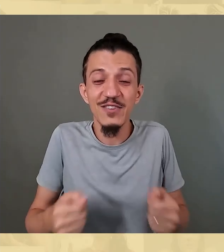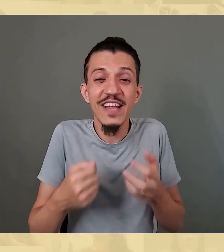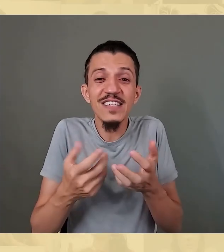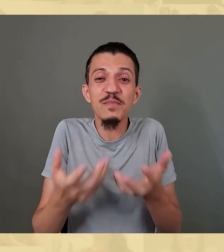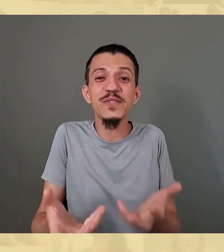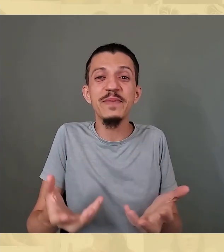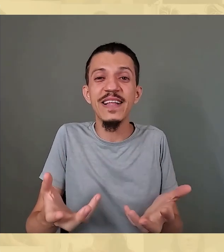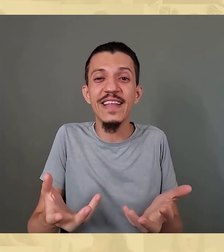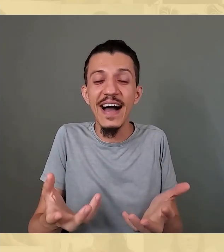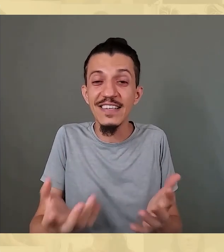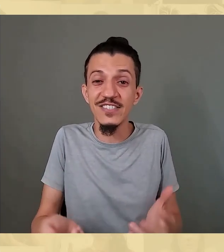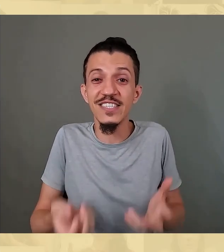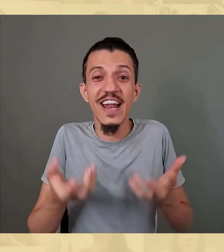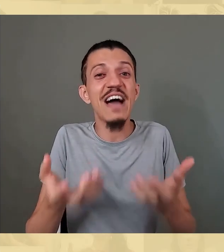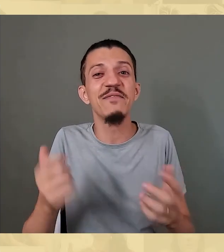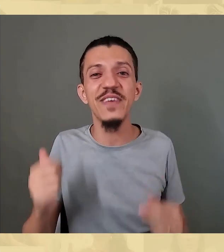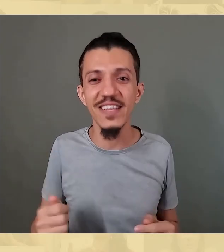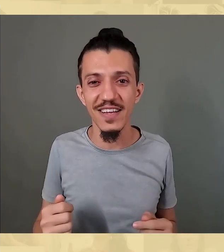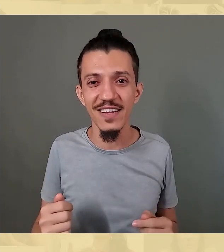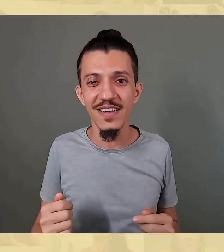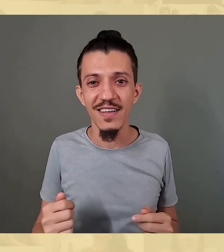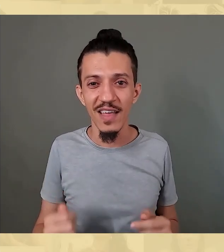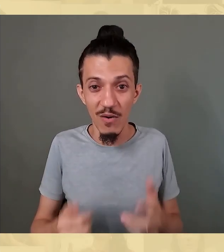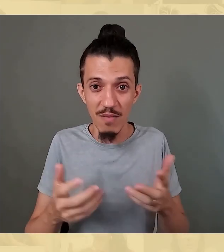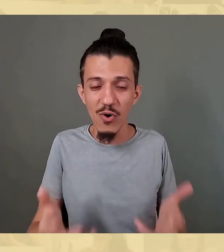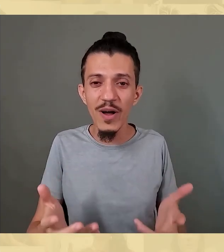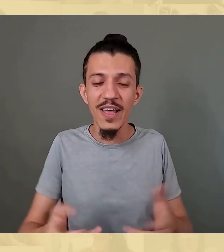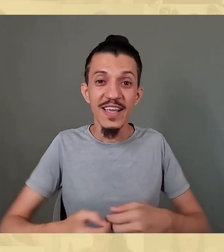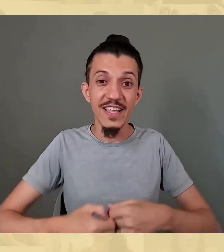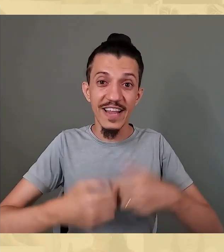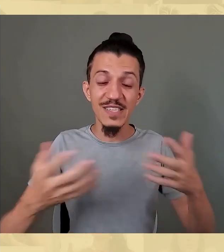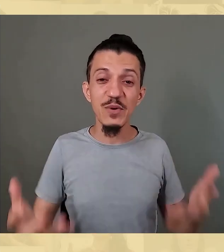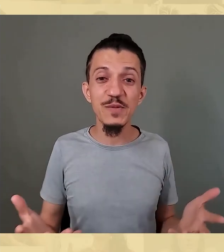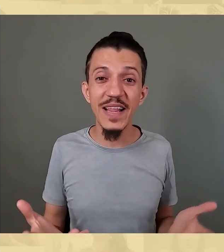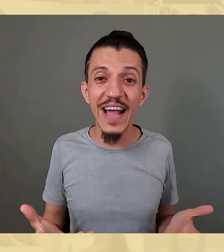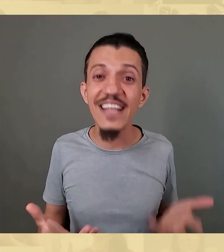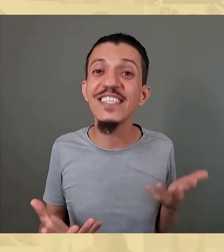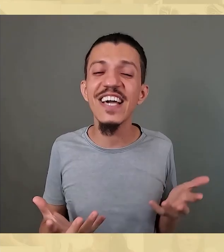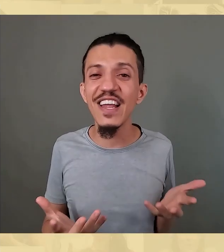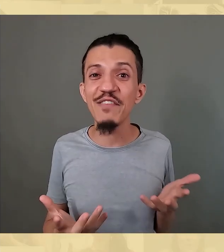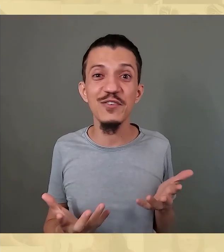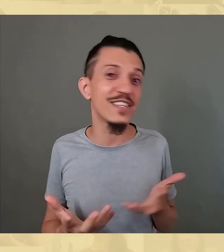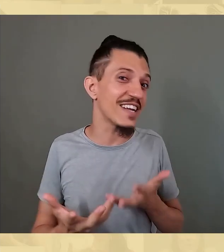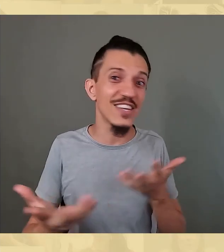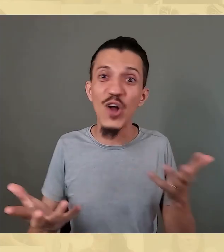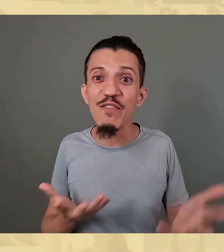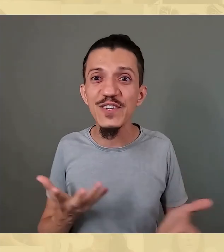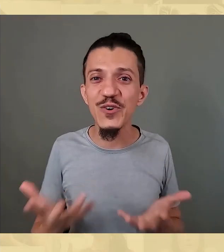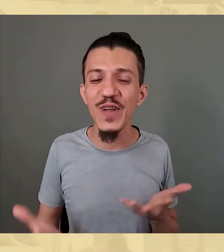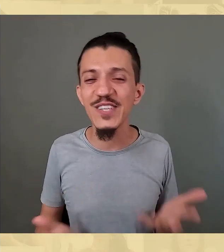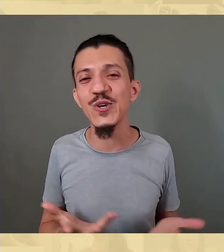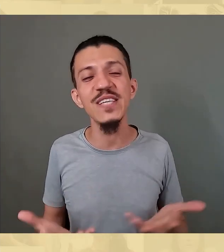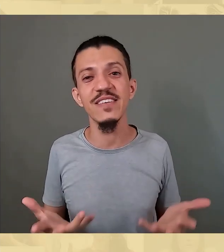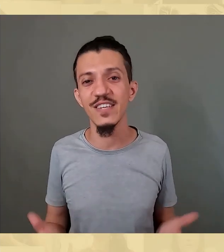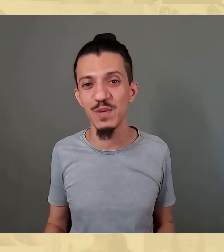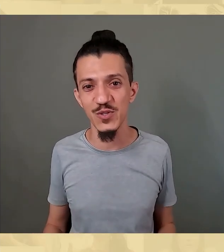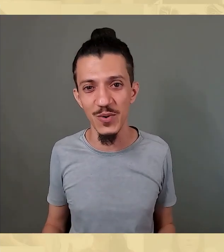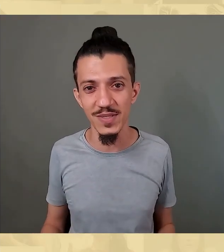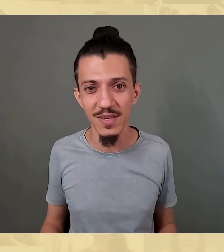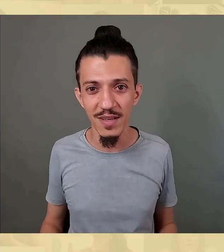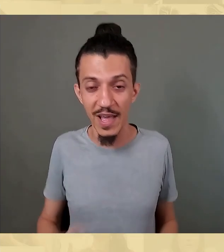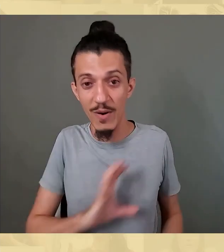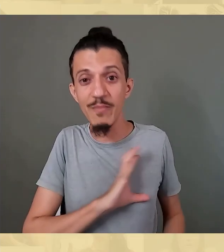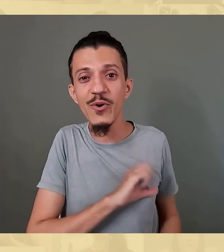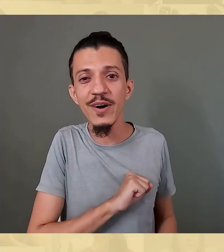que nos traz a possibilidade de gerar vida. É o amor que traz a possibilidade incrível de trazer novas conexões entre as